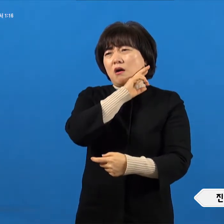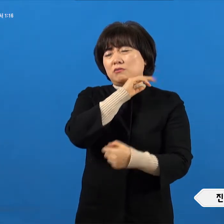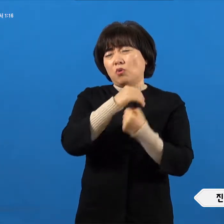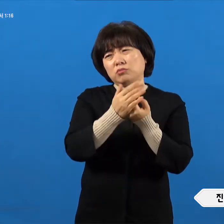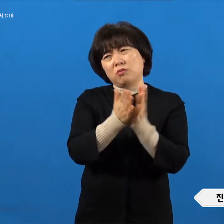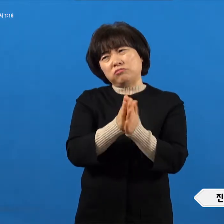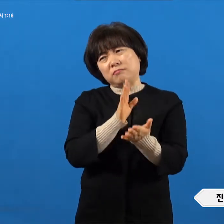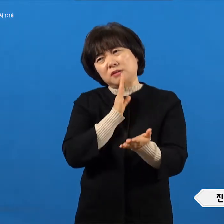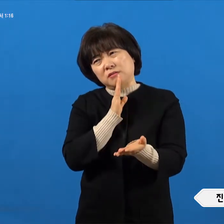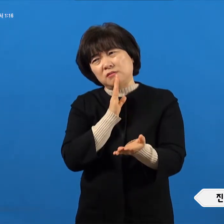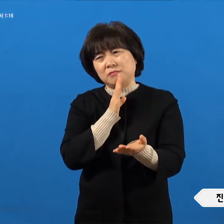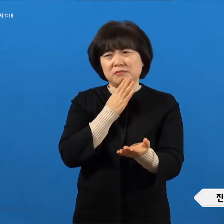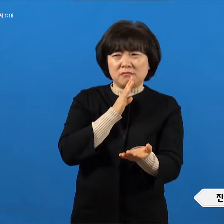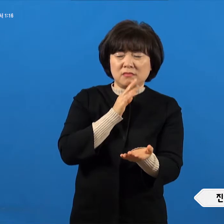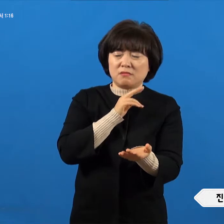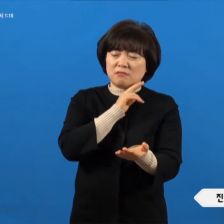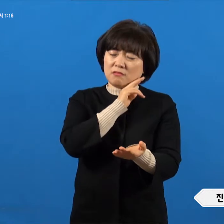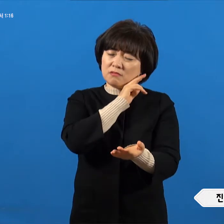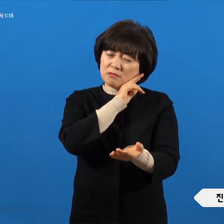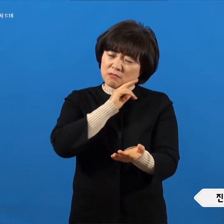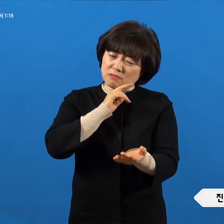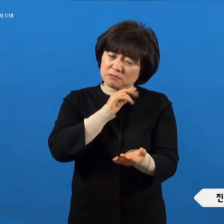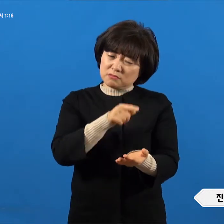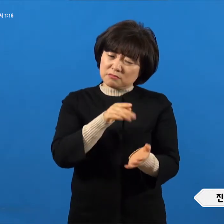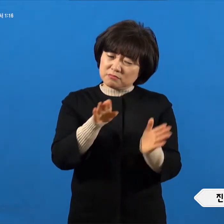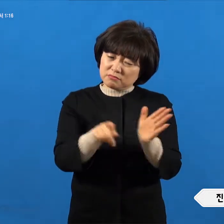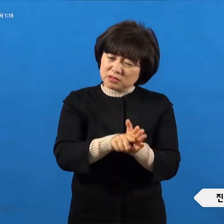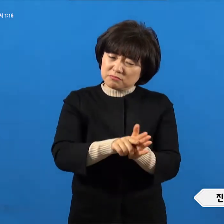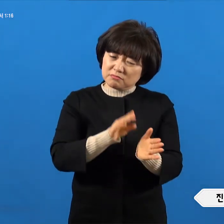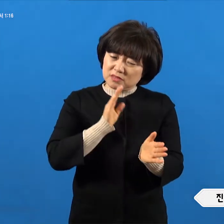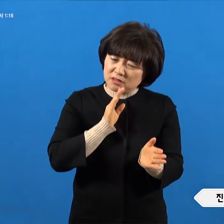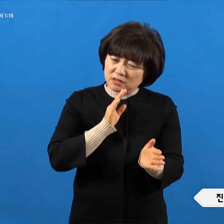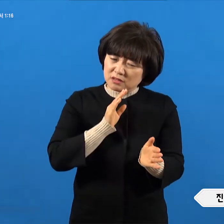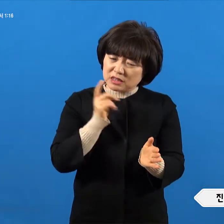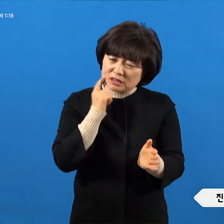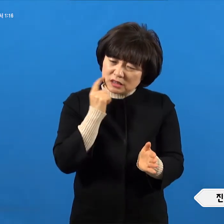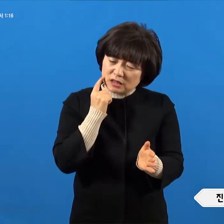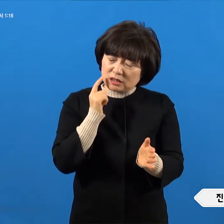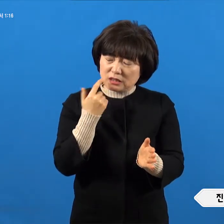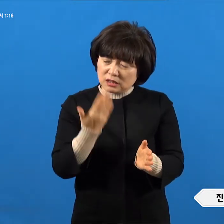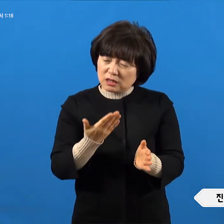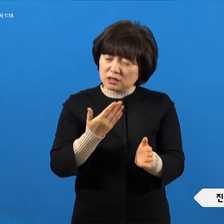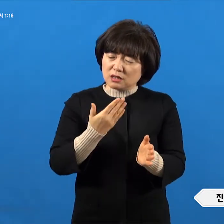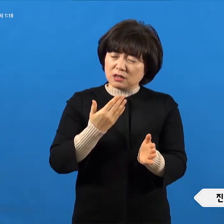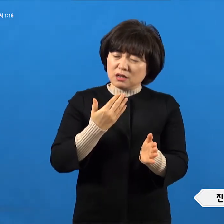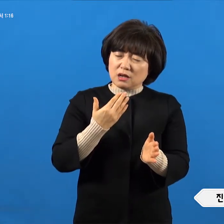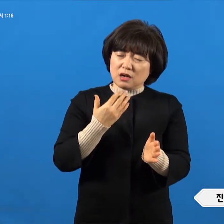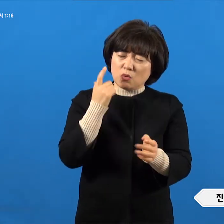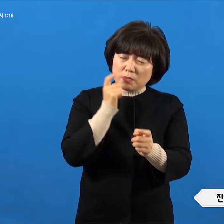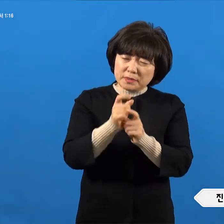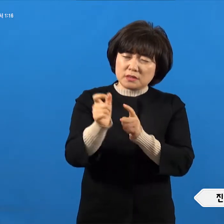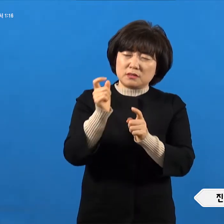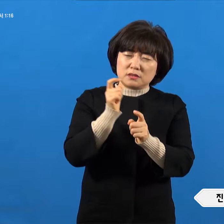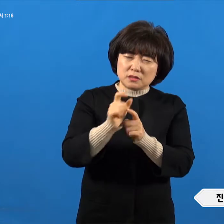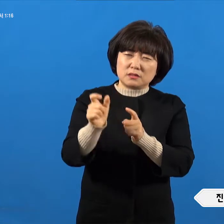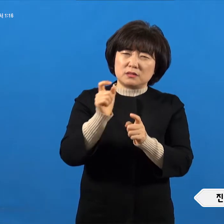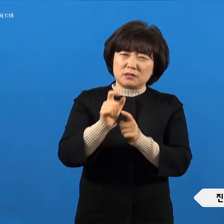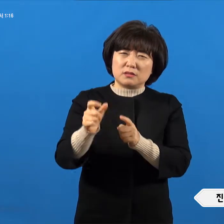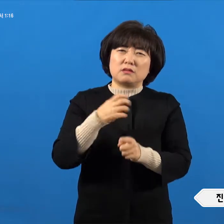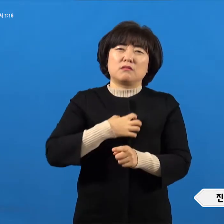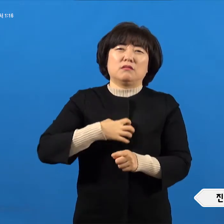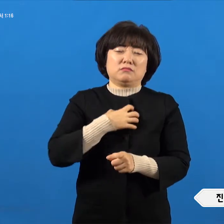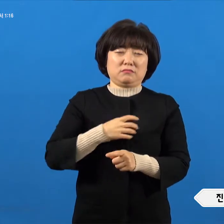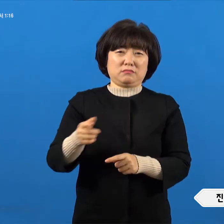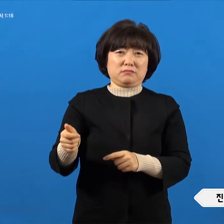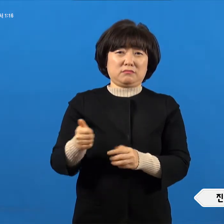들어서 어쩔 줄을 모릅니다. 믿었던 것이 진짠가 아닌가라고 의심하면서 괴로워하는 모습을